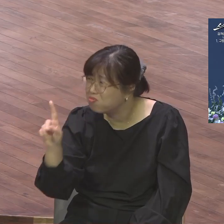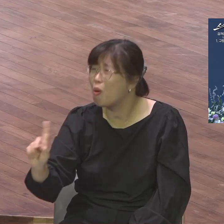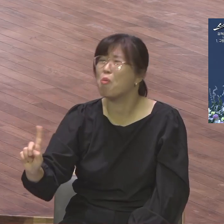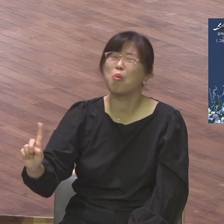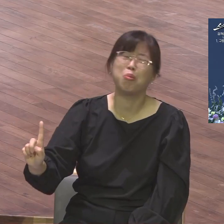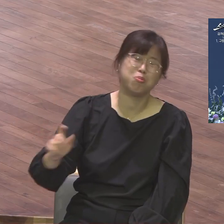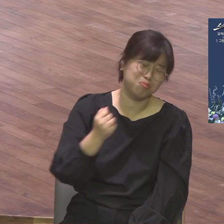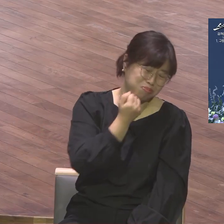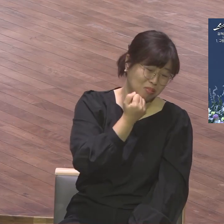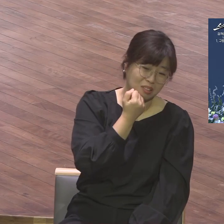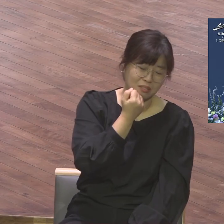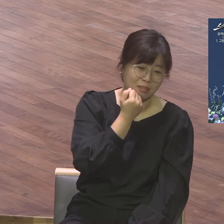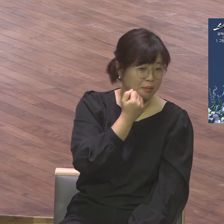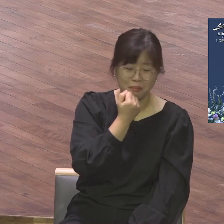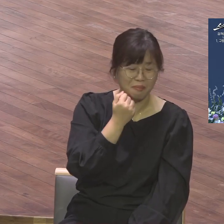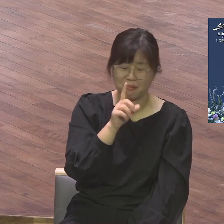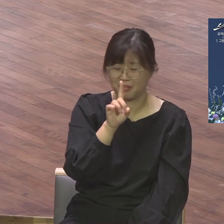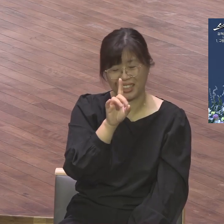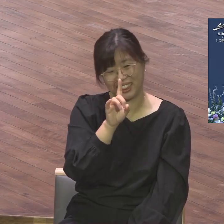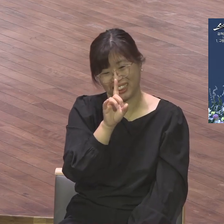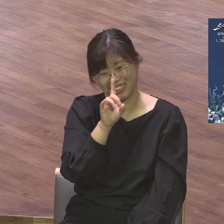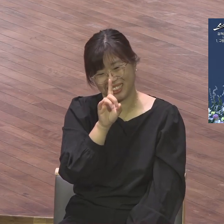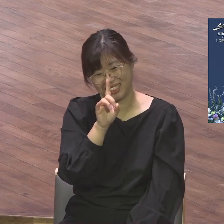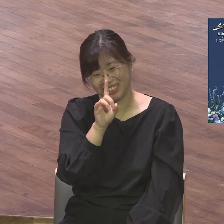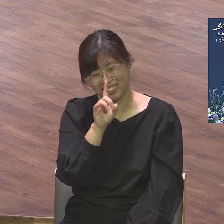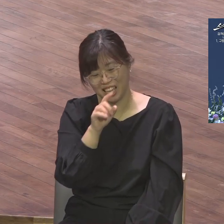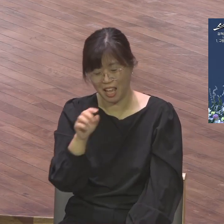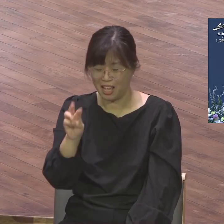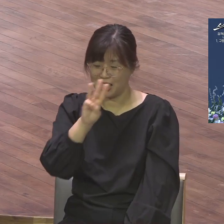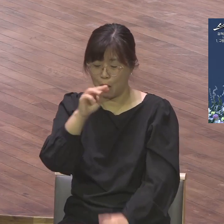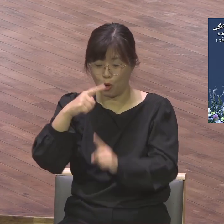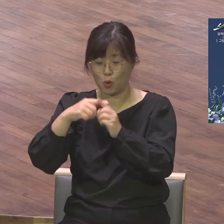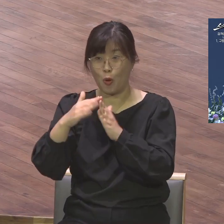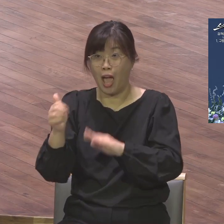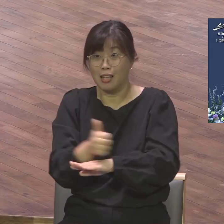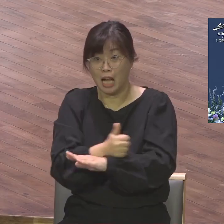나가고 너무 심각하고 너무 굳이 있는 거 어울리지 않아요.